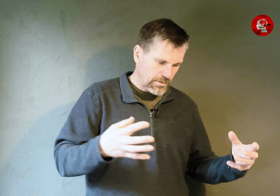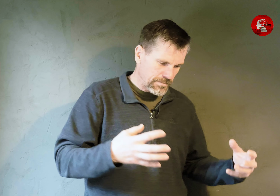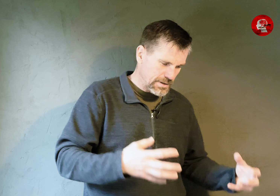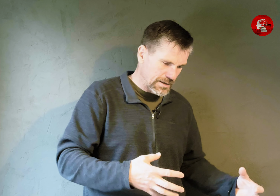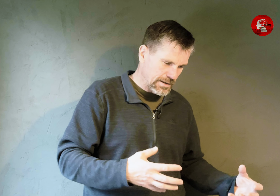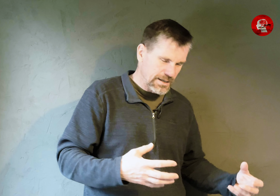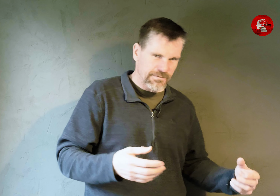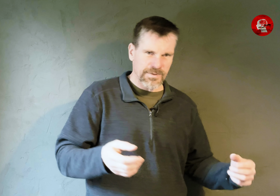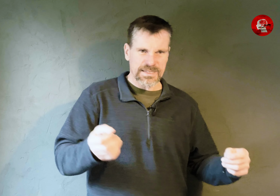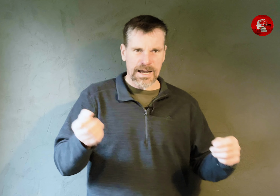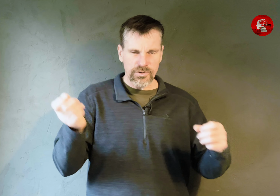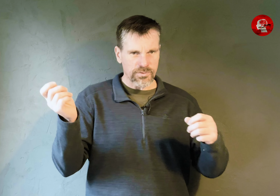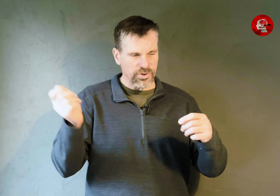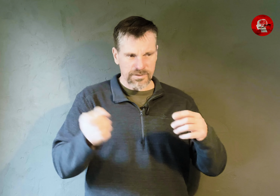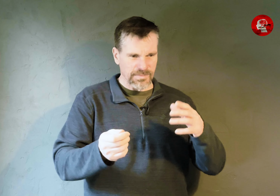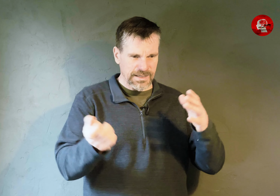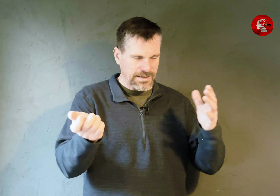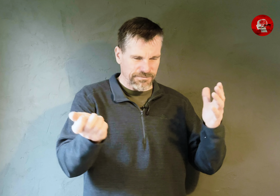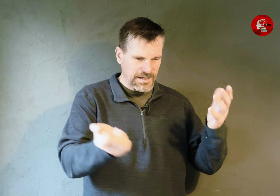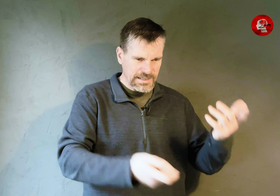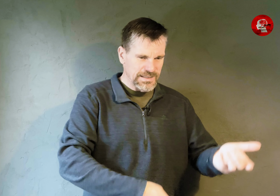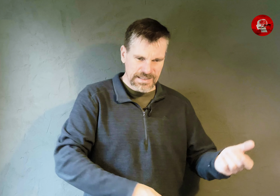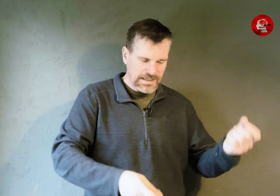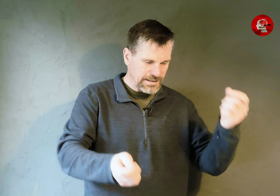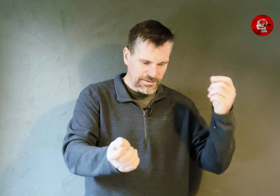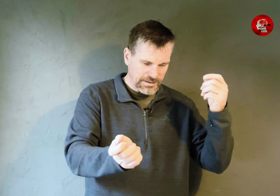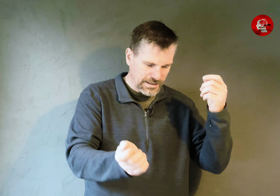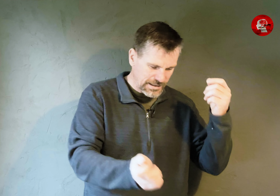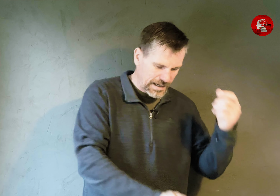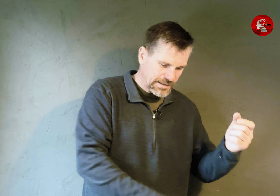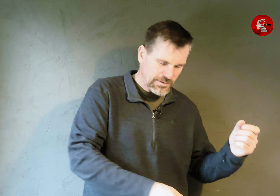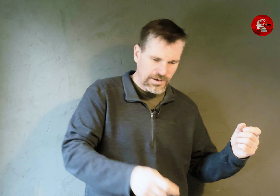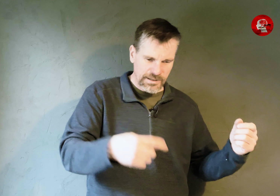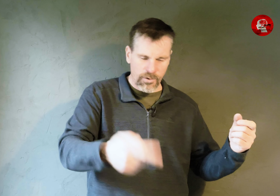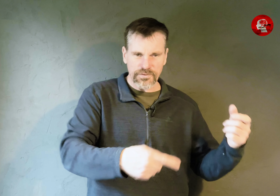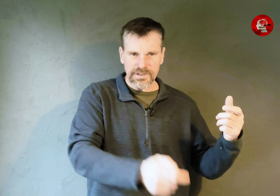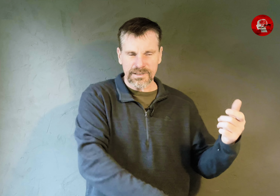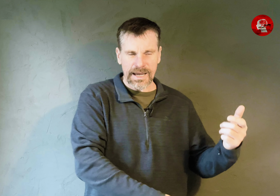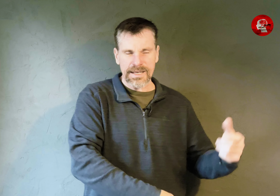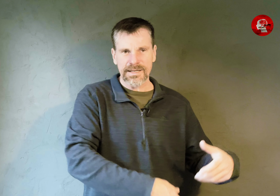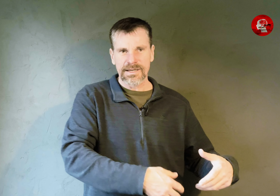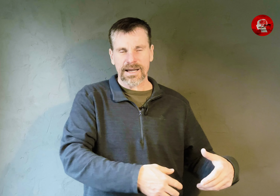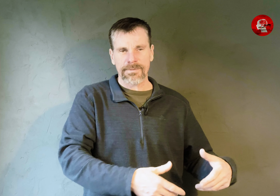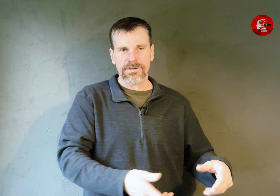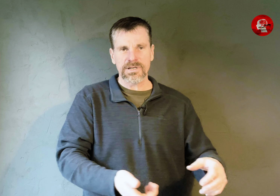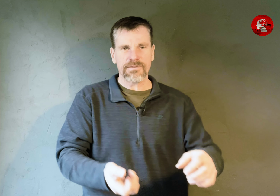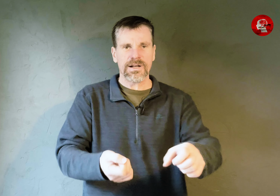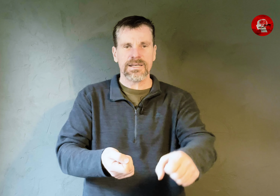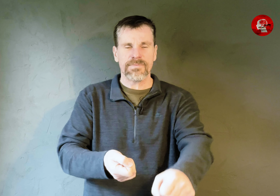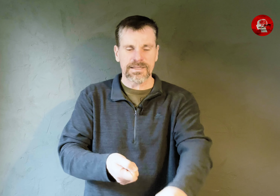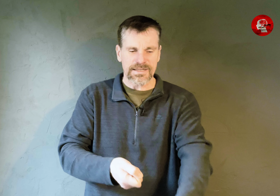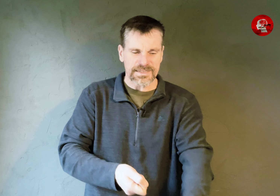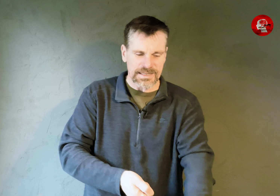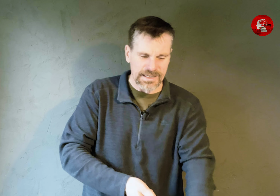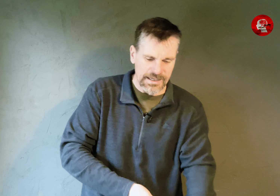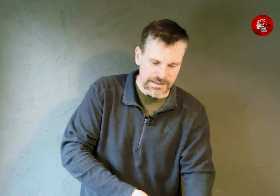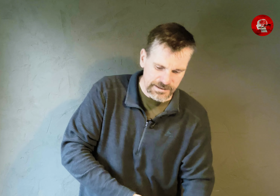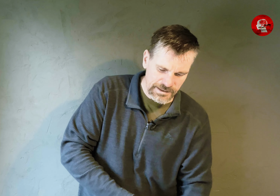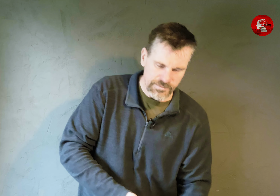wenn man jetzt ausrutscht und man verliert die säge und die gleitet noch laufend rein aber doch nicht weil jemand segend damit